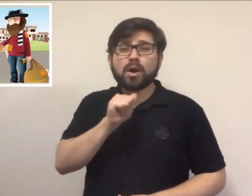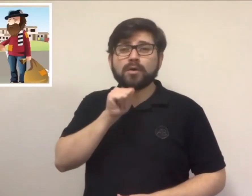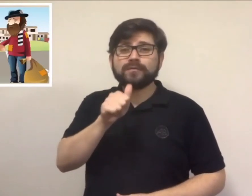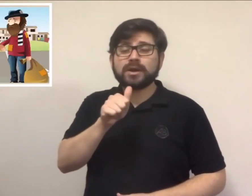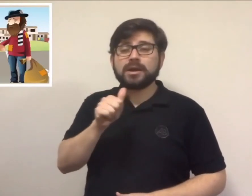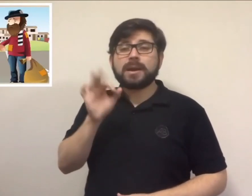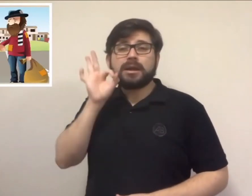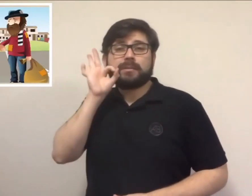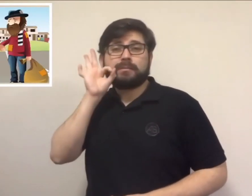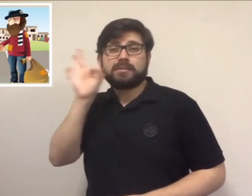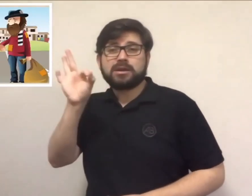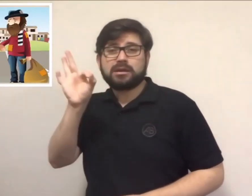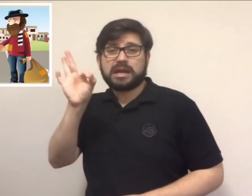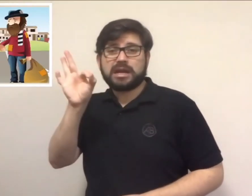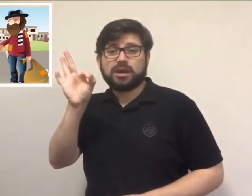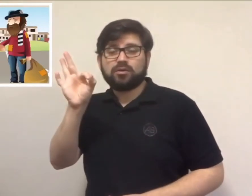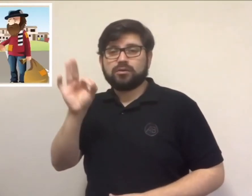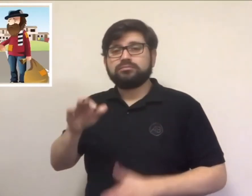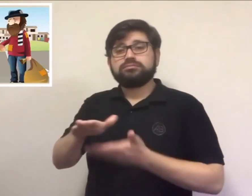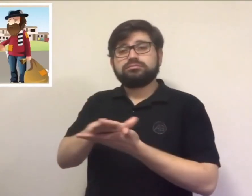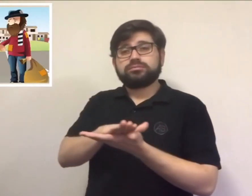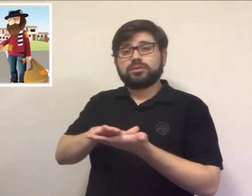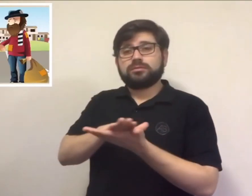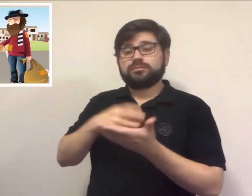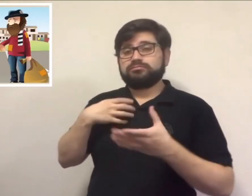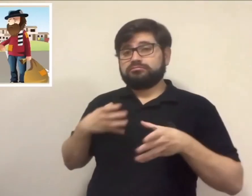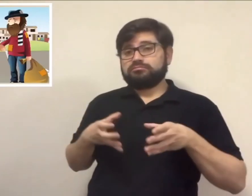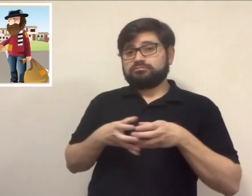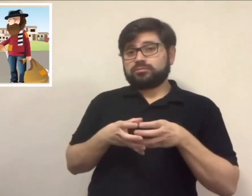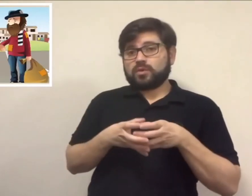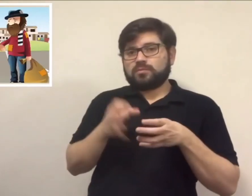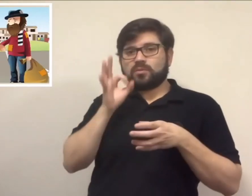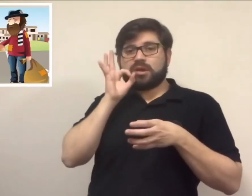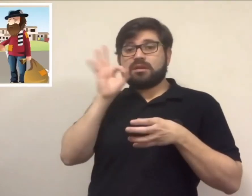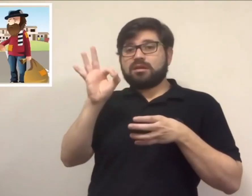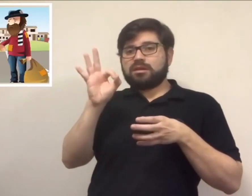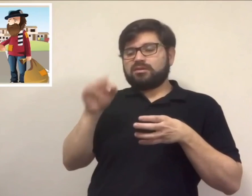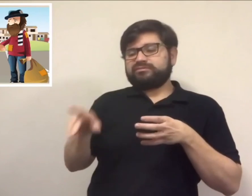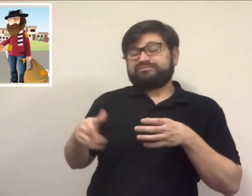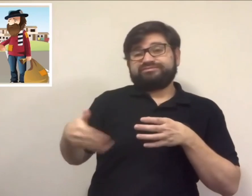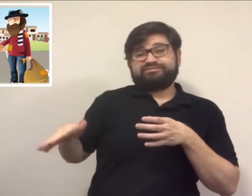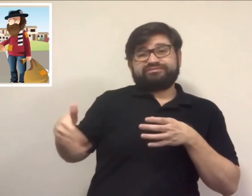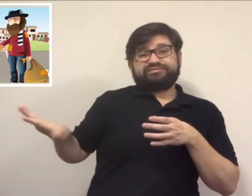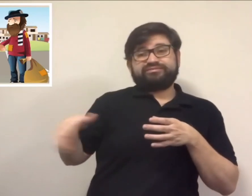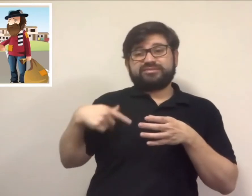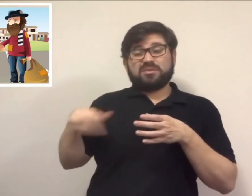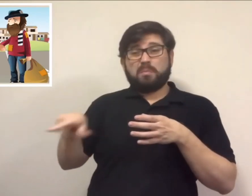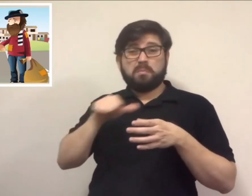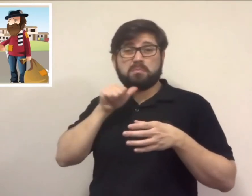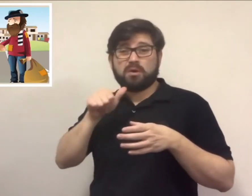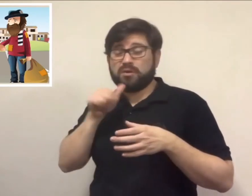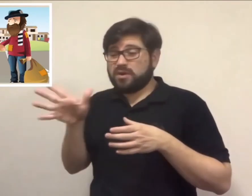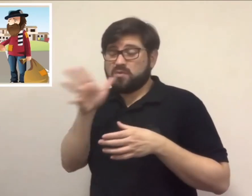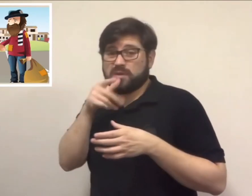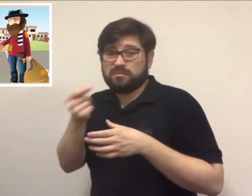También pasa con la situación socioeconómica. Por ejemplo, yo no querer juntarme con personas que